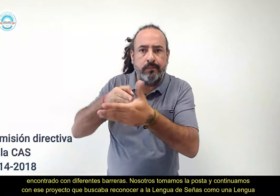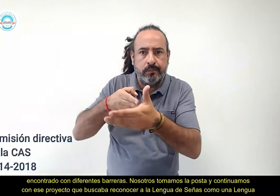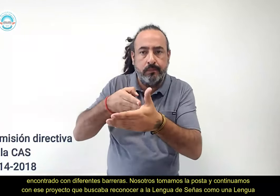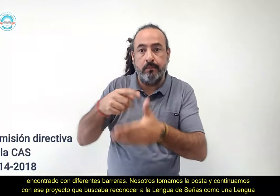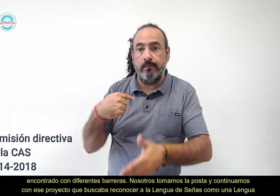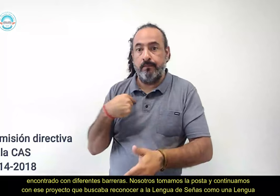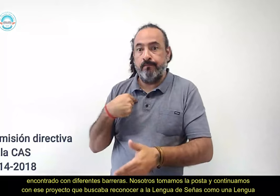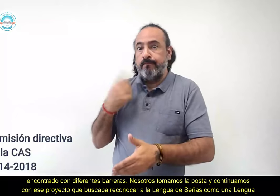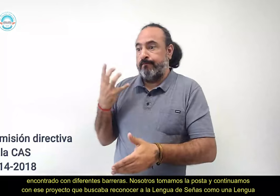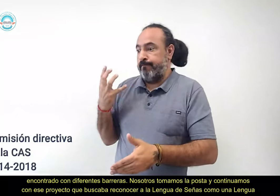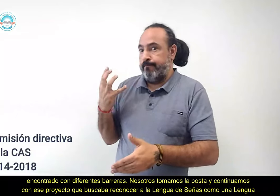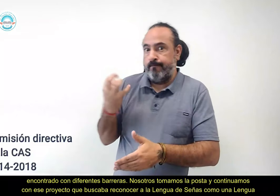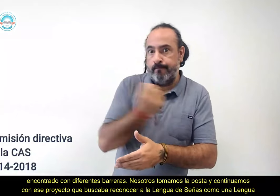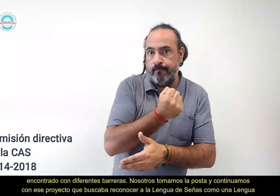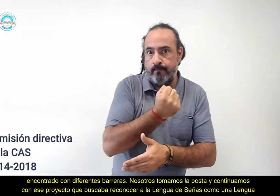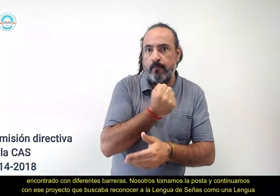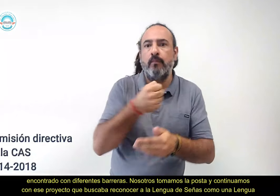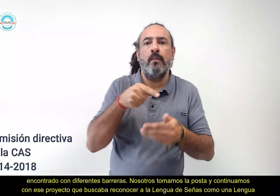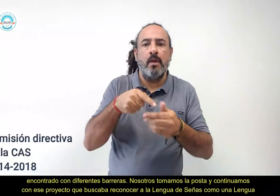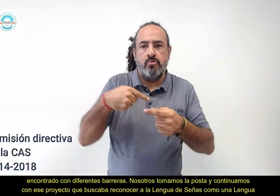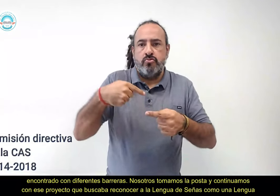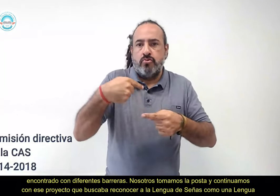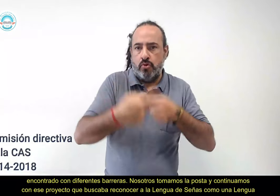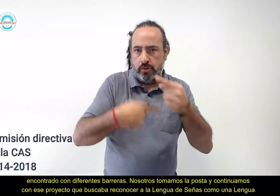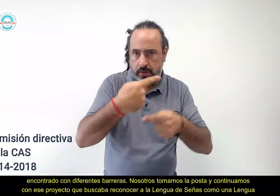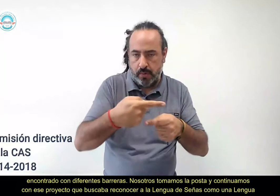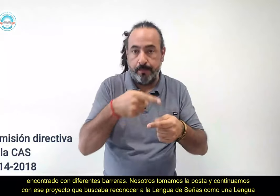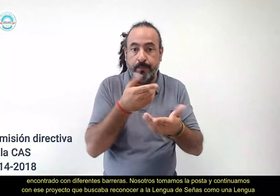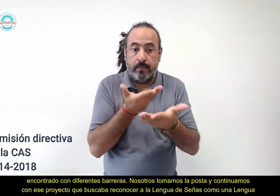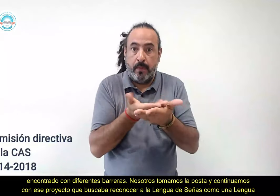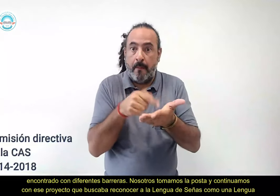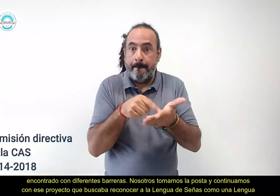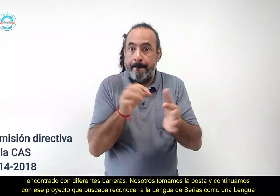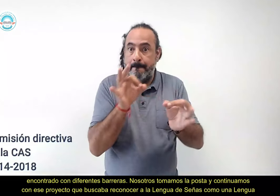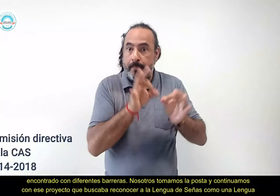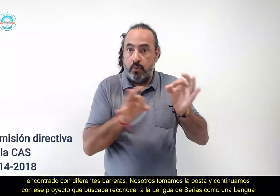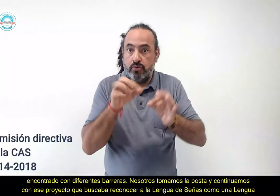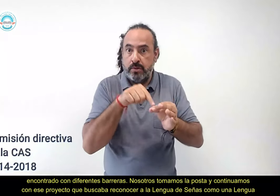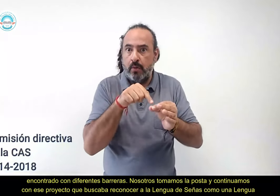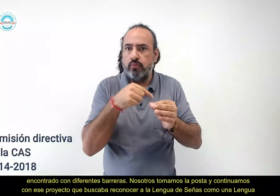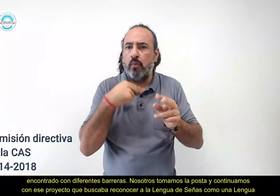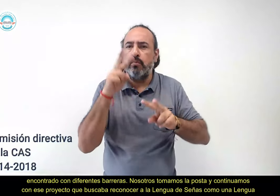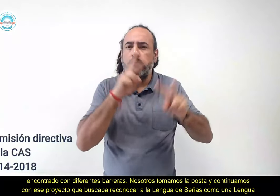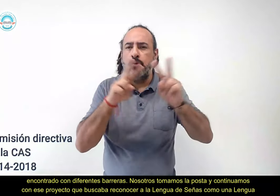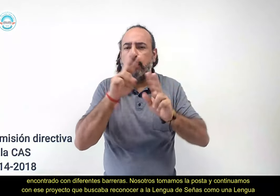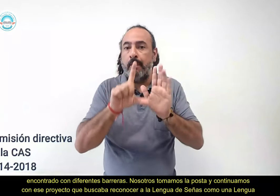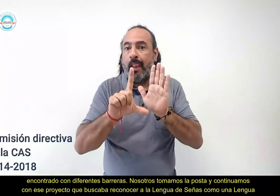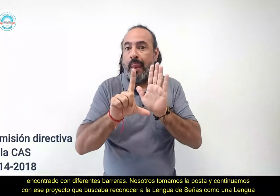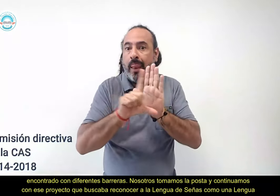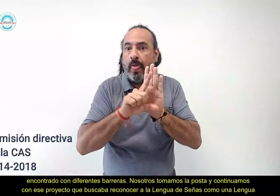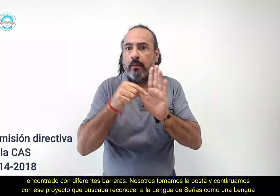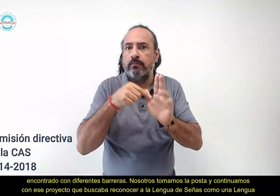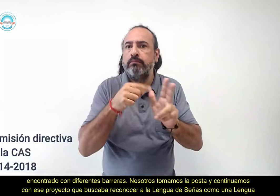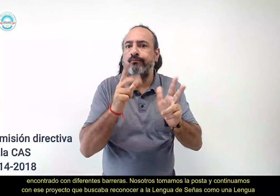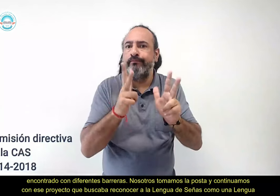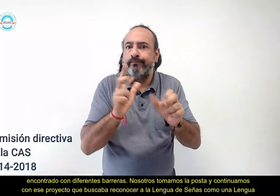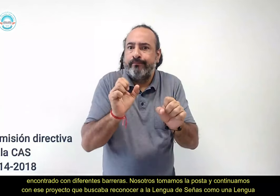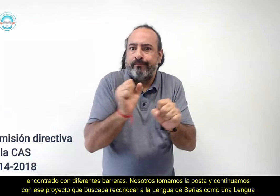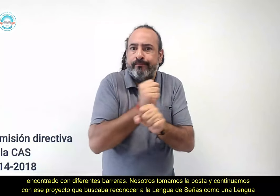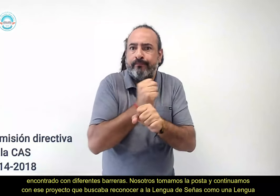Nosotros tomamos la posta y continuamos con ese proyecto que buscaba reconocer a la lengua de señas como una lengua que